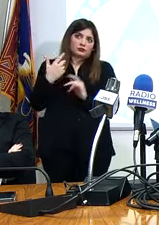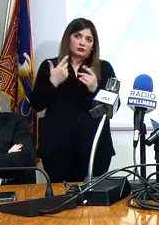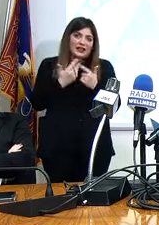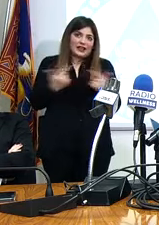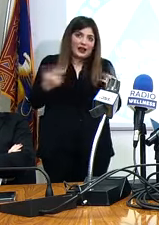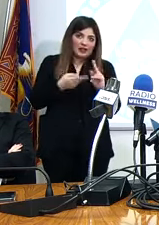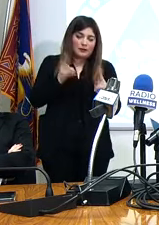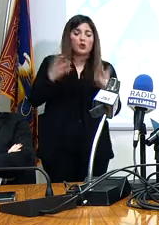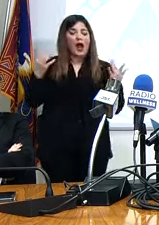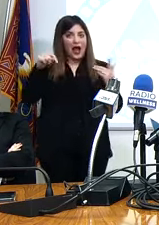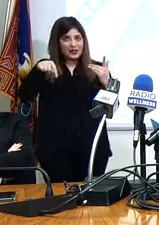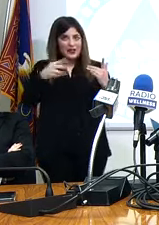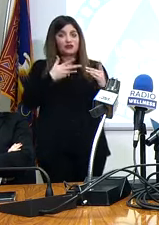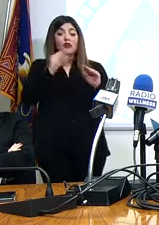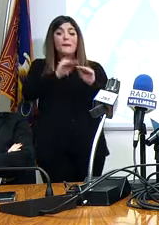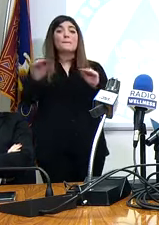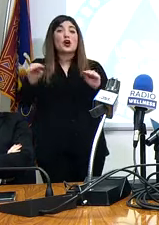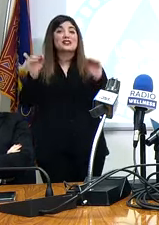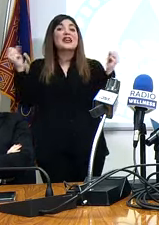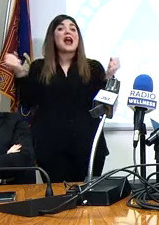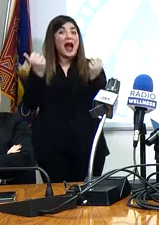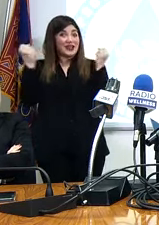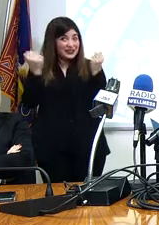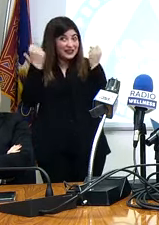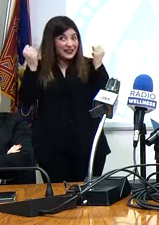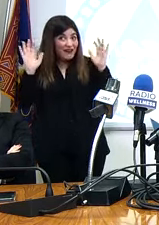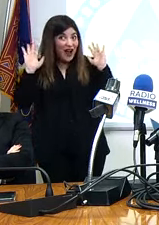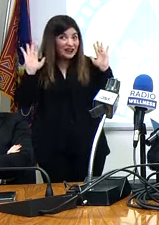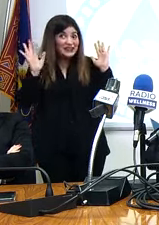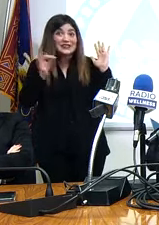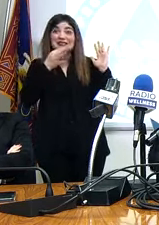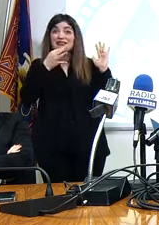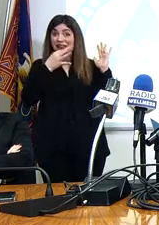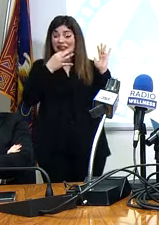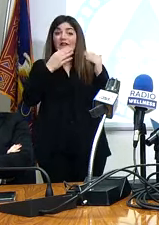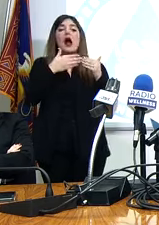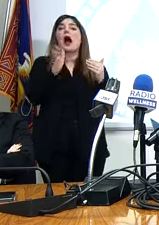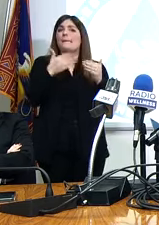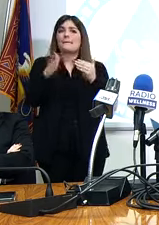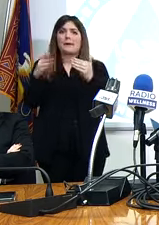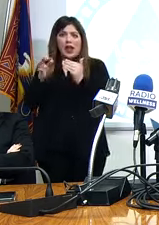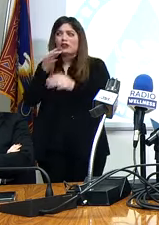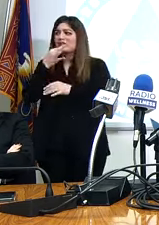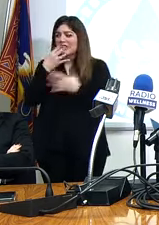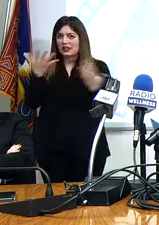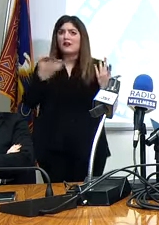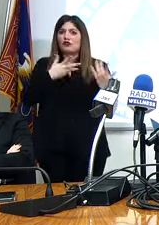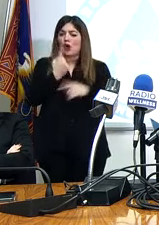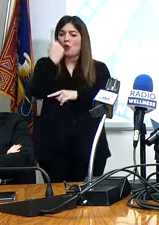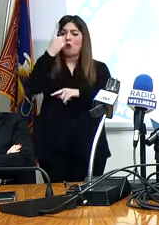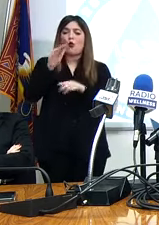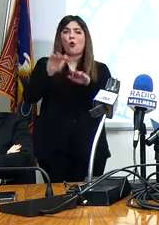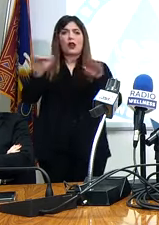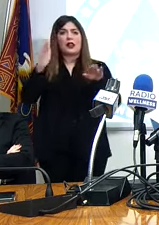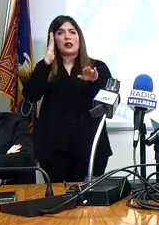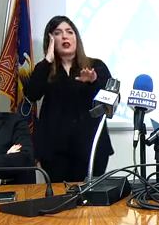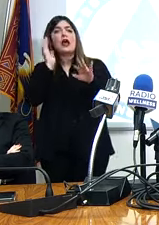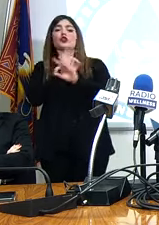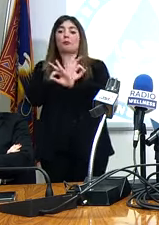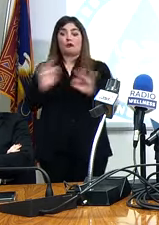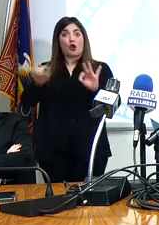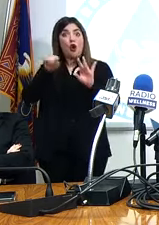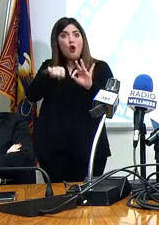attivati, e oggi degli attivati, cioè di quelli che sono comunque con un letto, con un respiratore e pronti all'uso,